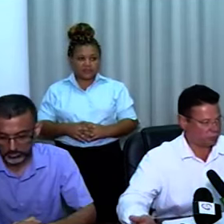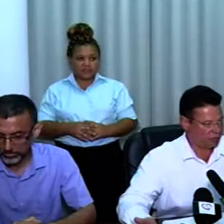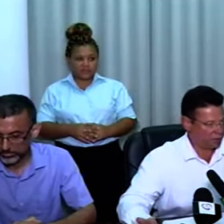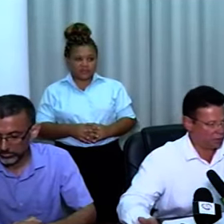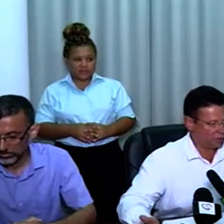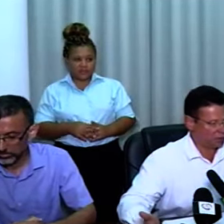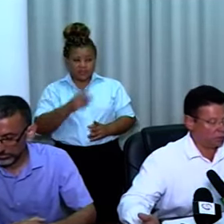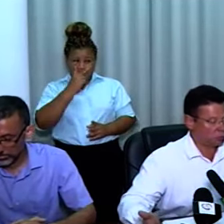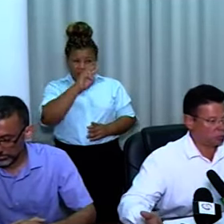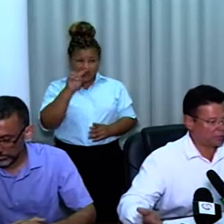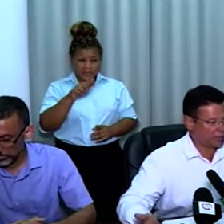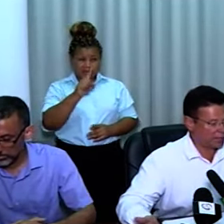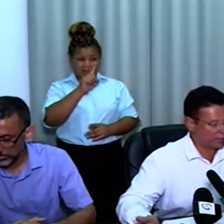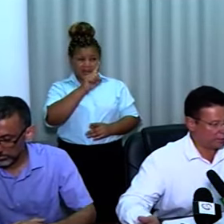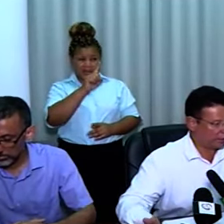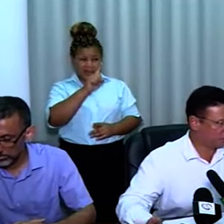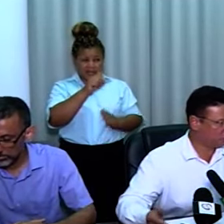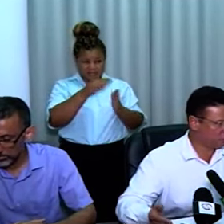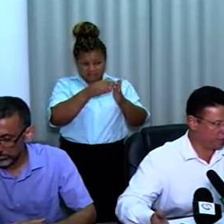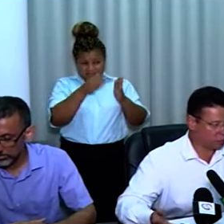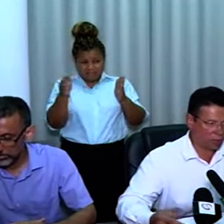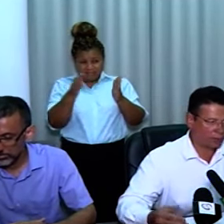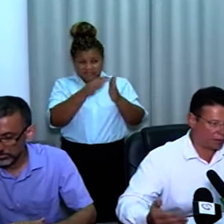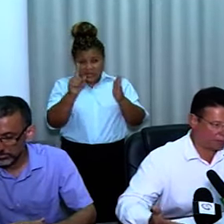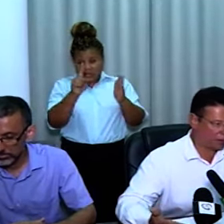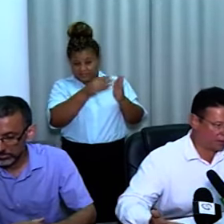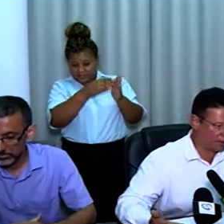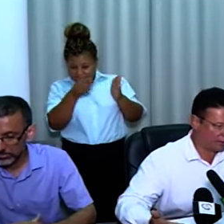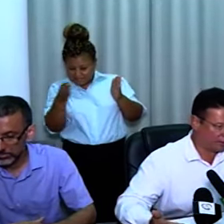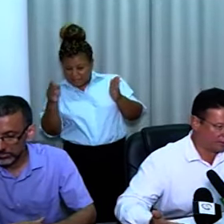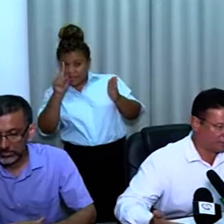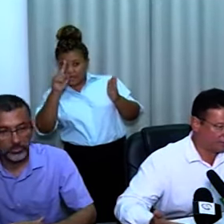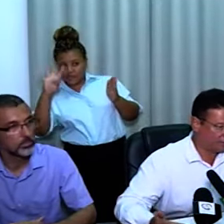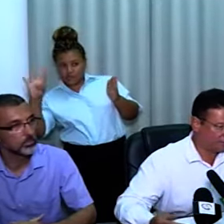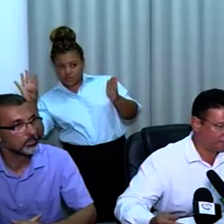vacances pour finir. Vous pouvez décider d'aller. Et vous êtes bien, vous êtes capable d'avoir un avion aller.